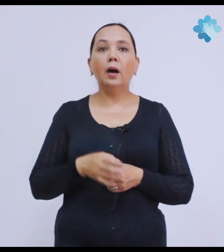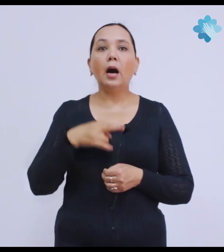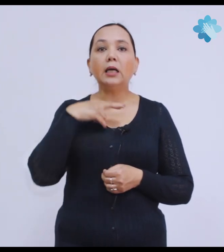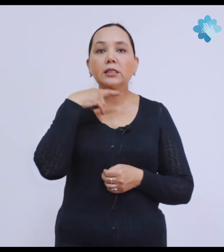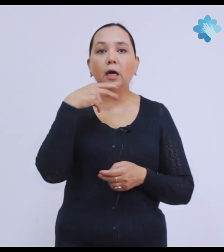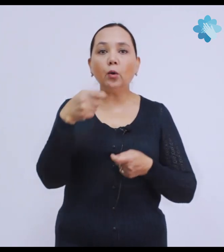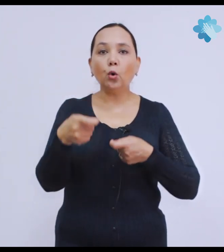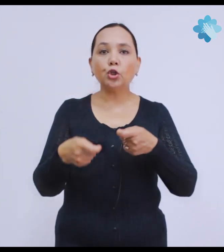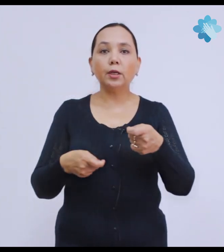осторожно